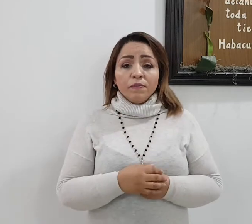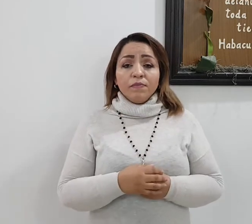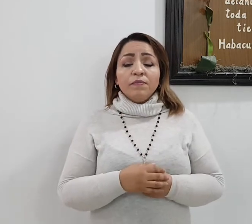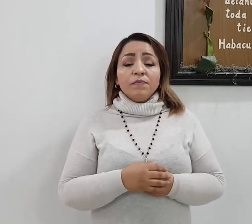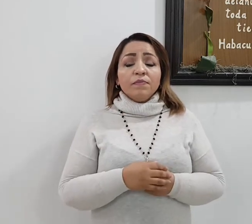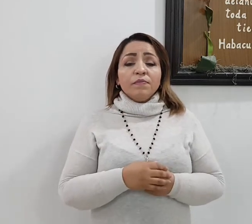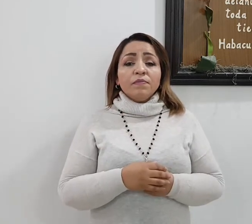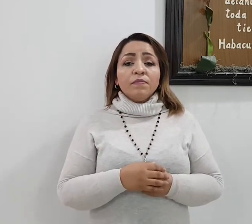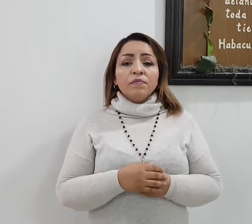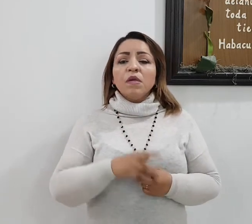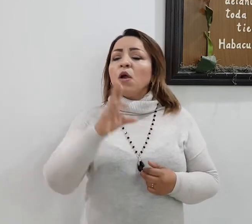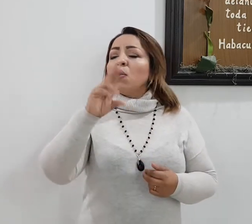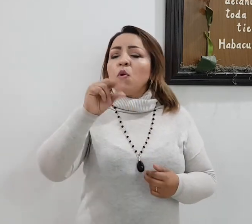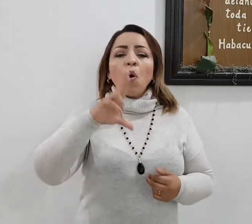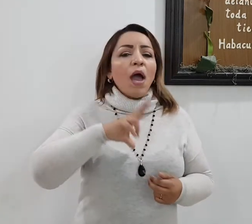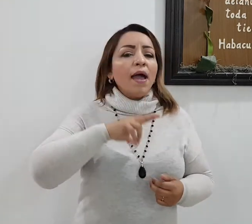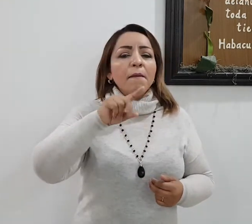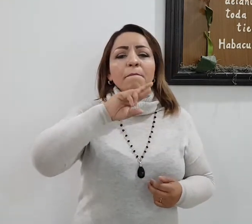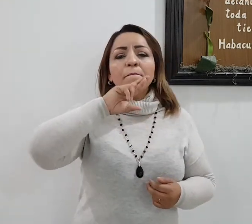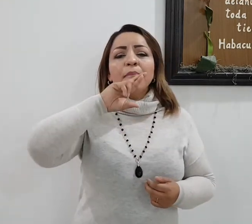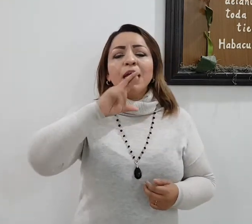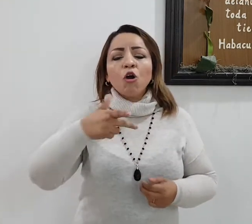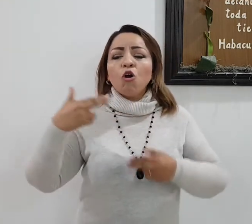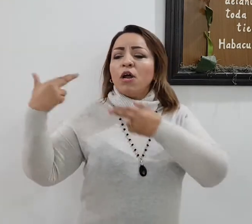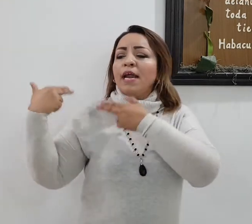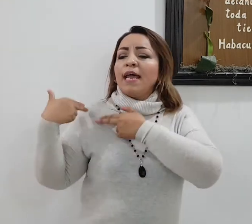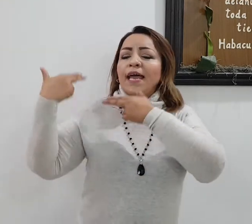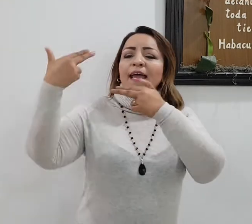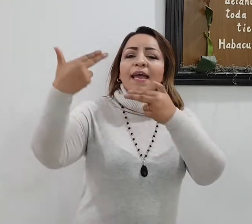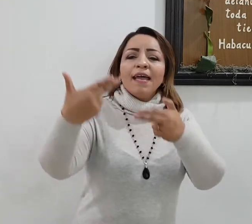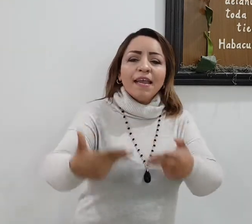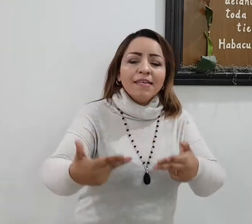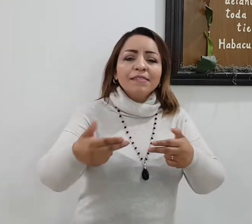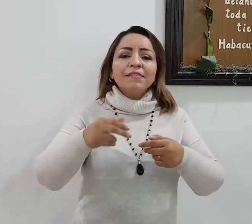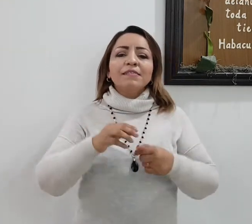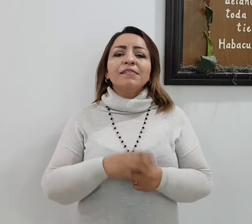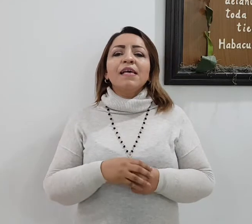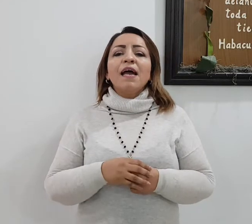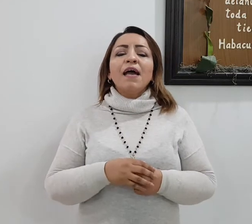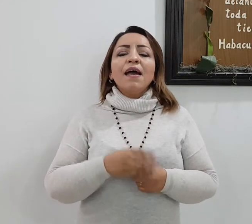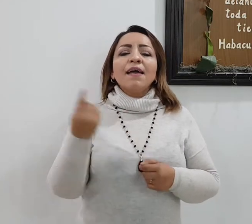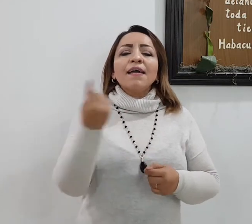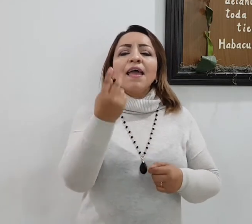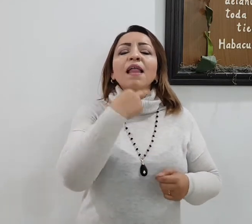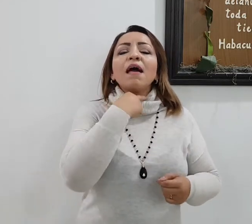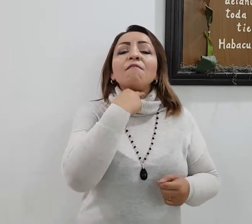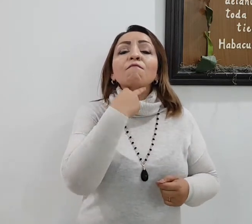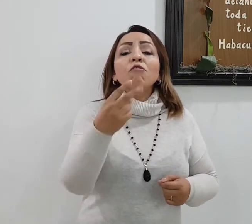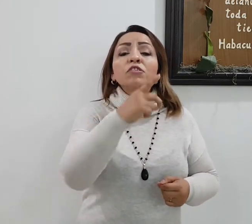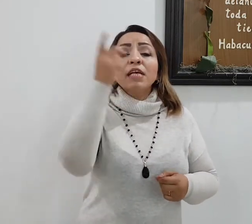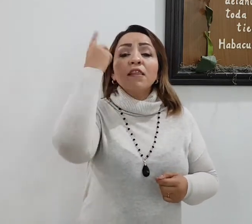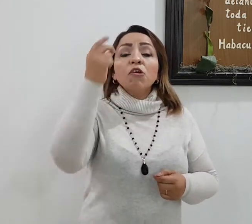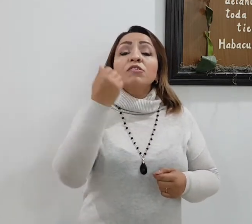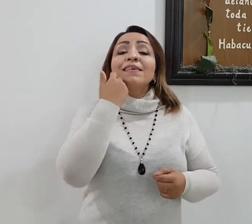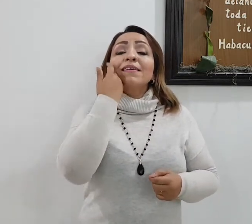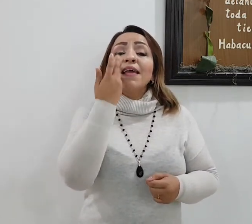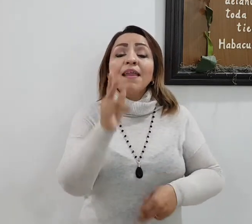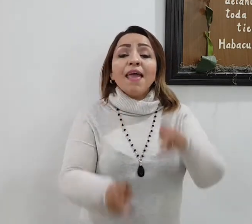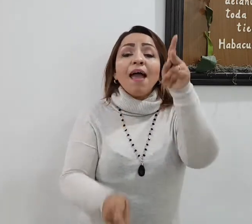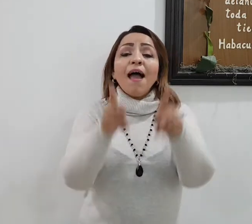mejor herencia que lo que Dios le quiere hablar a su corazón, lo que le quiere dar para su vida, cumplir el propósito para usted,